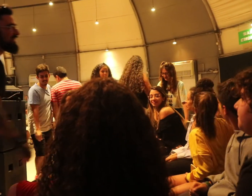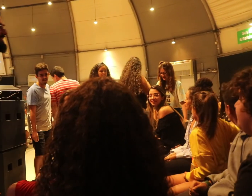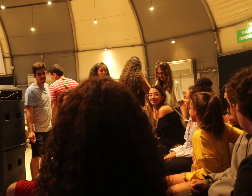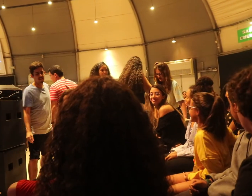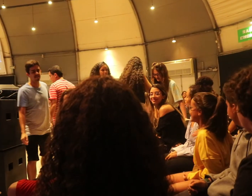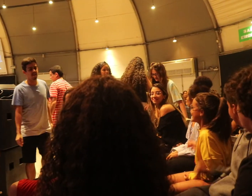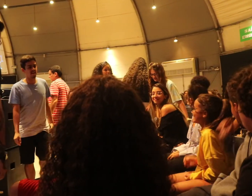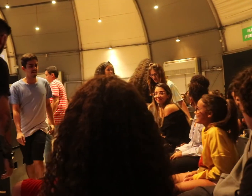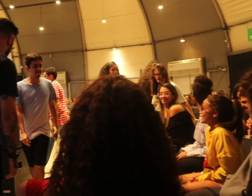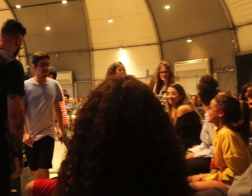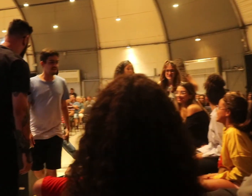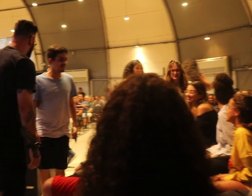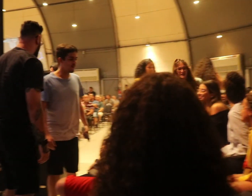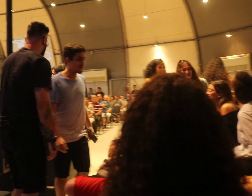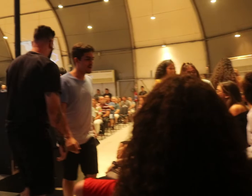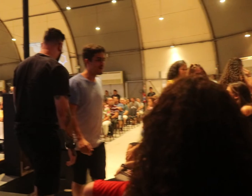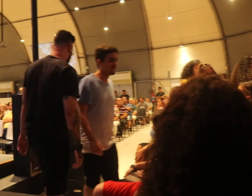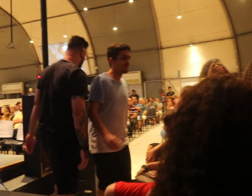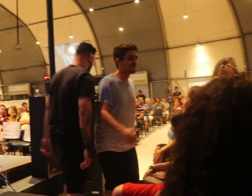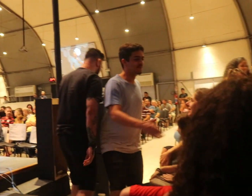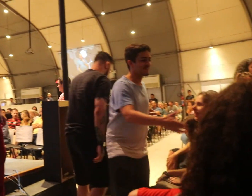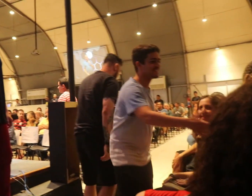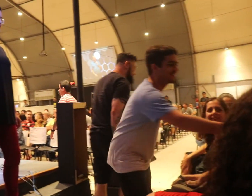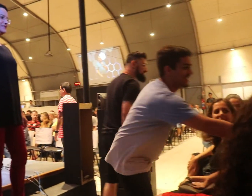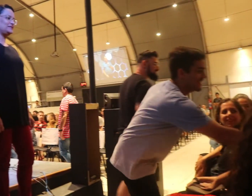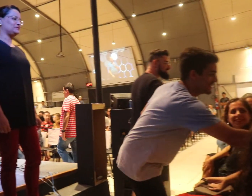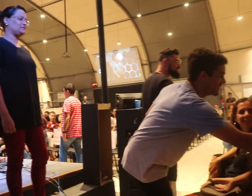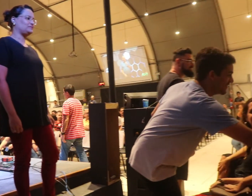Que bom que vocês vieram.